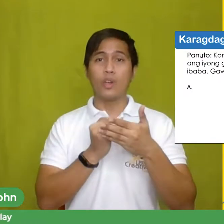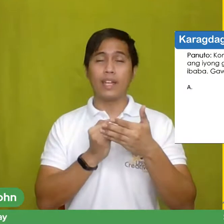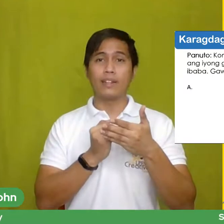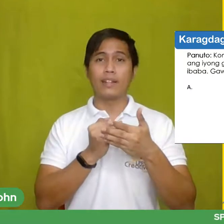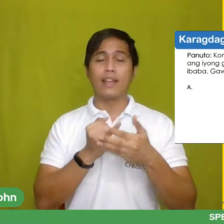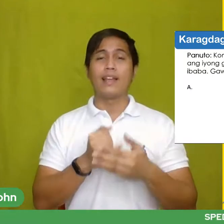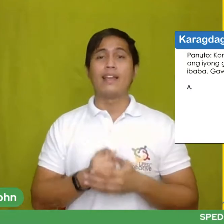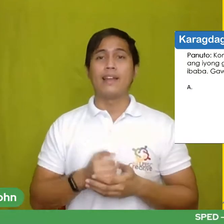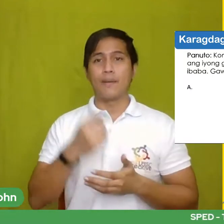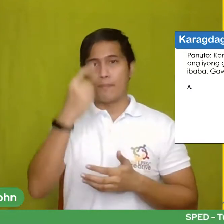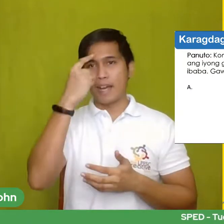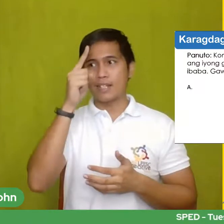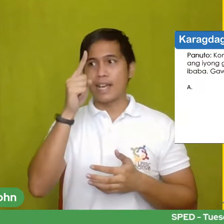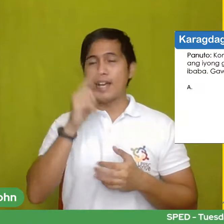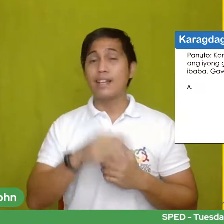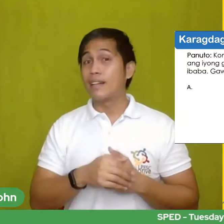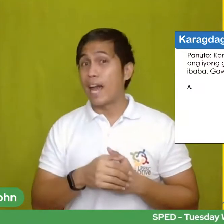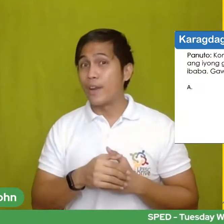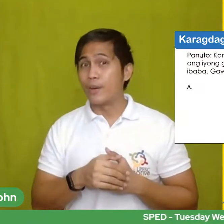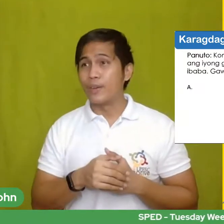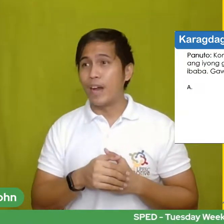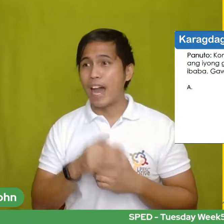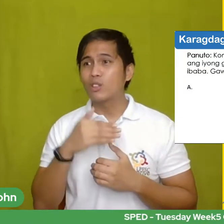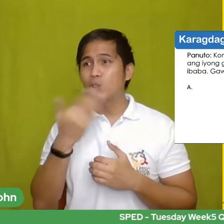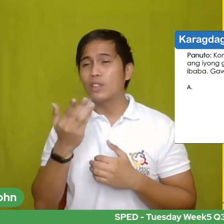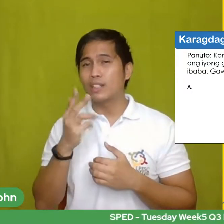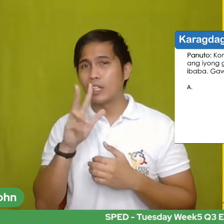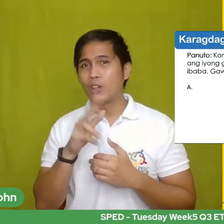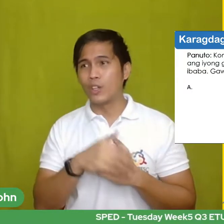guguhit para sa ano? Anong sunod sa tatlong yon?